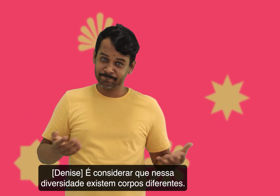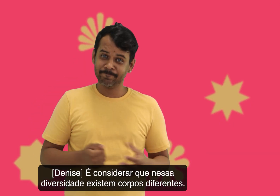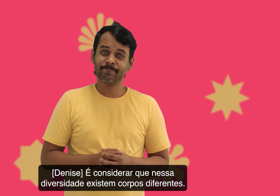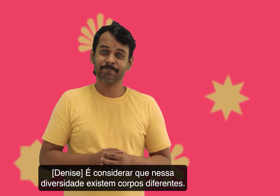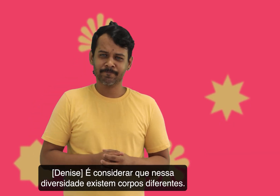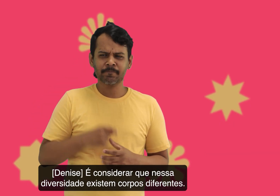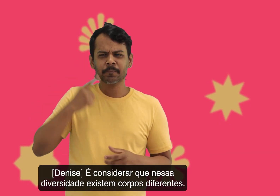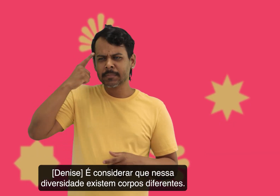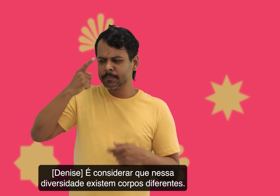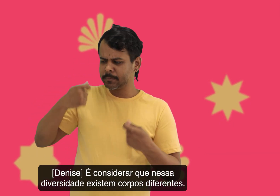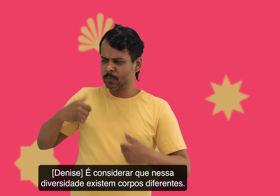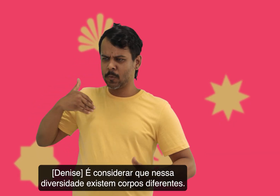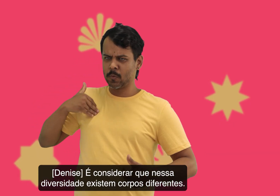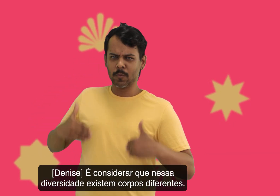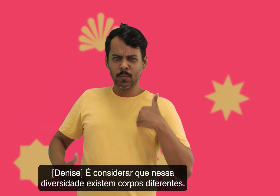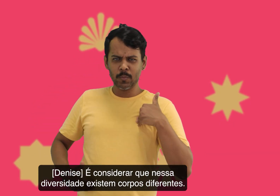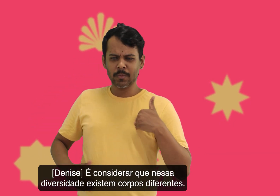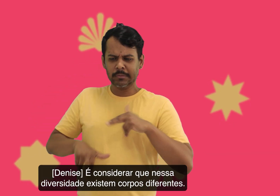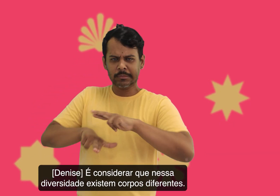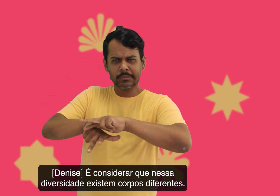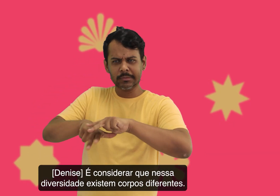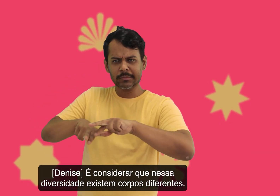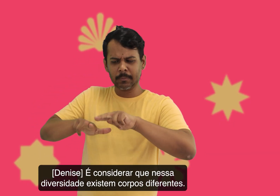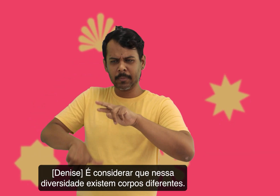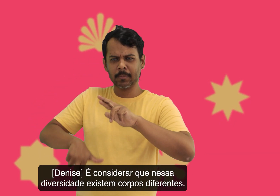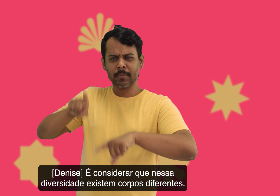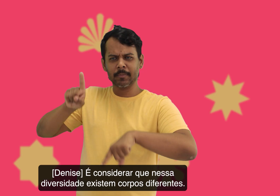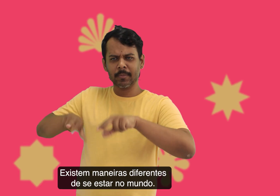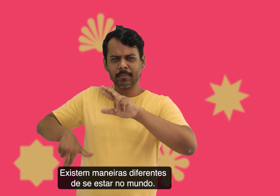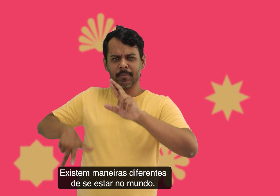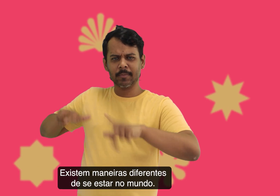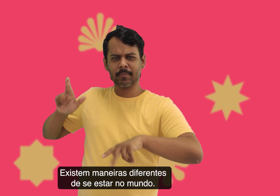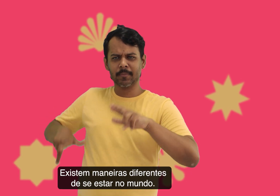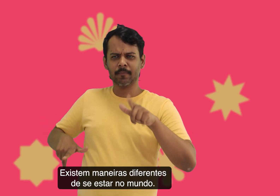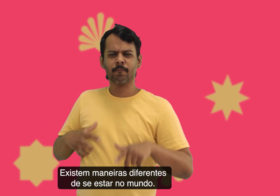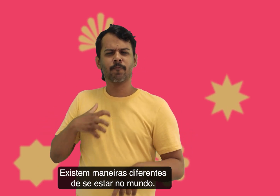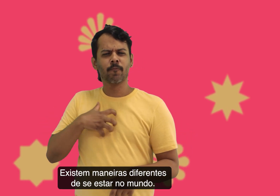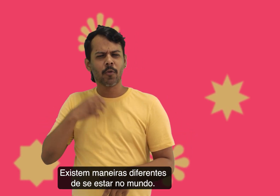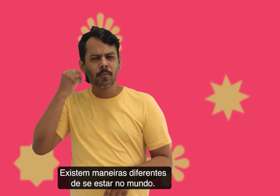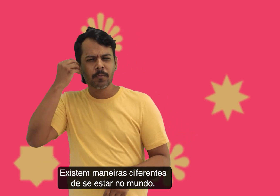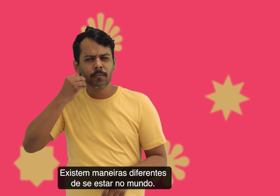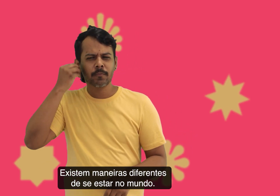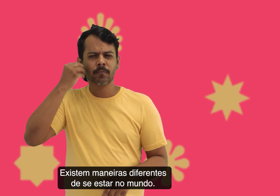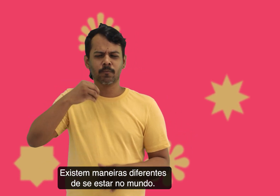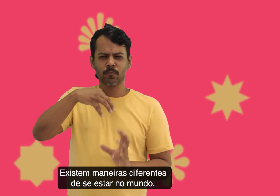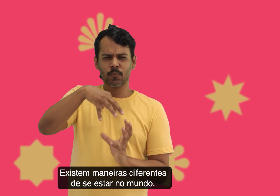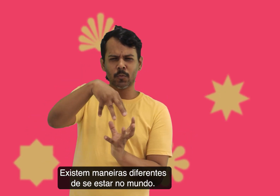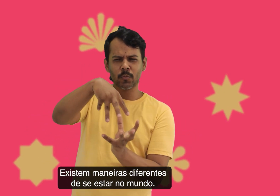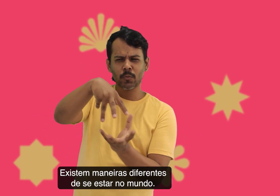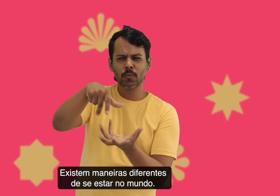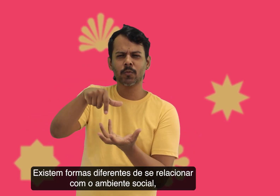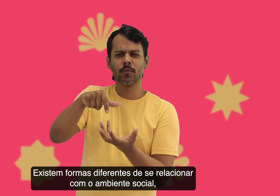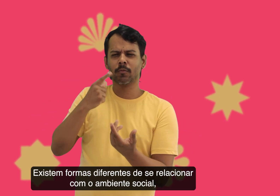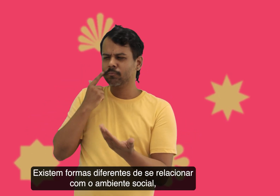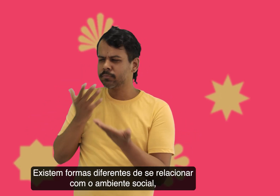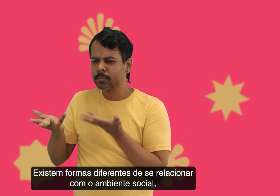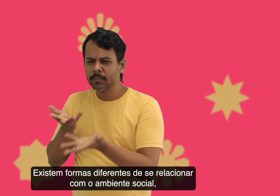considerar que nessa diversidade existem corpos diferentes, existem maneiras diferentes de se estar no mundo, existem